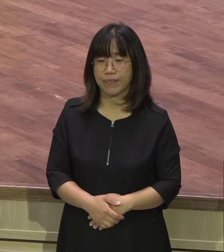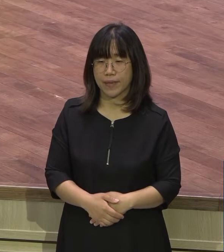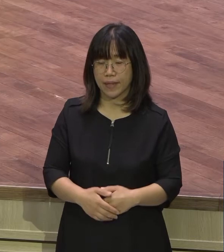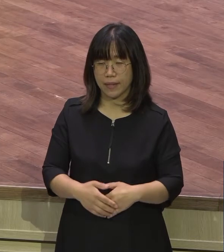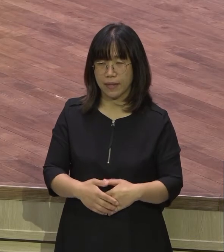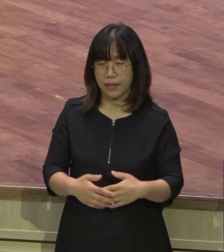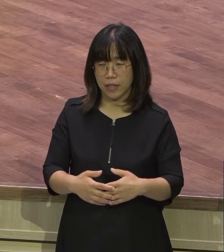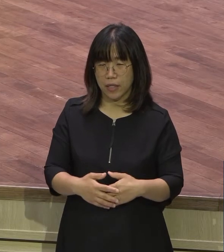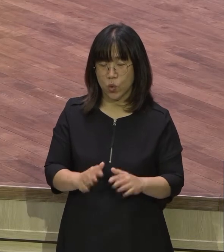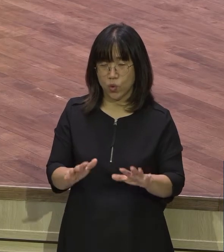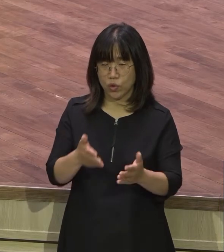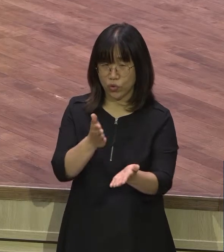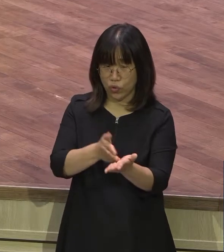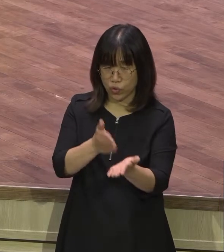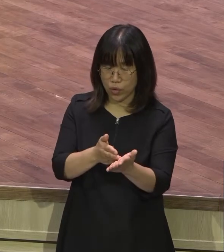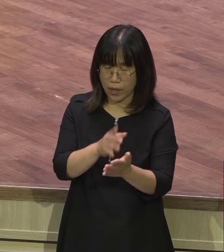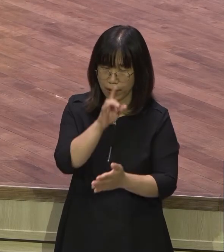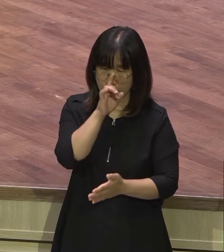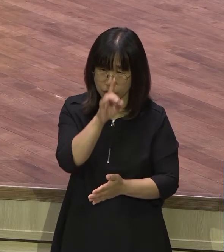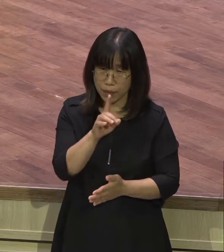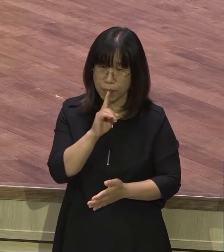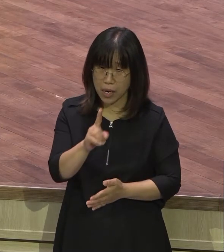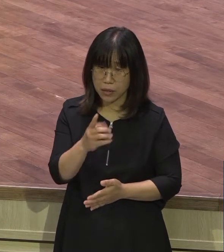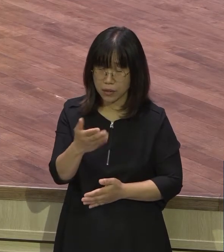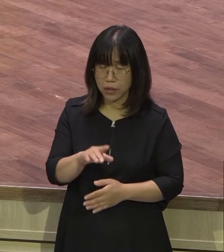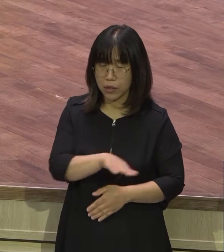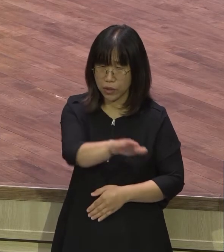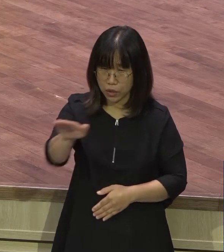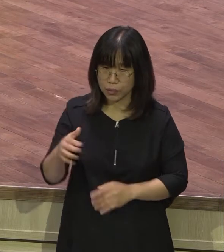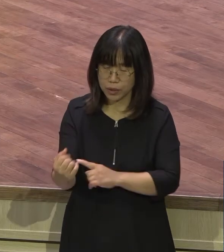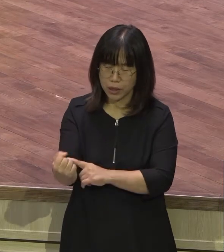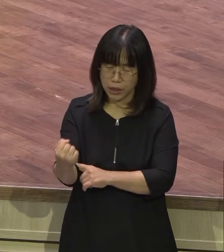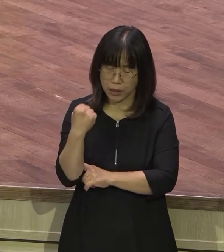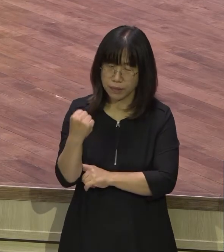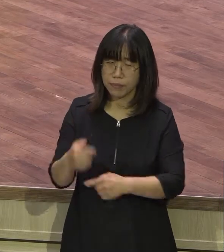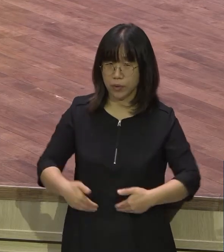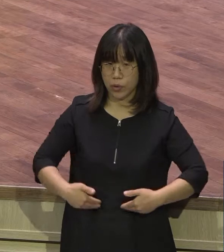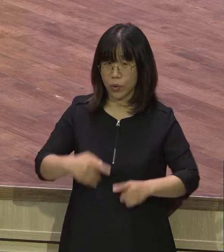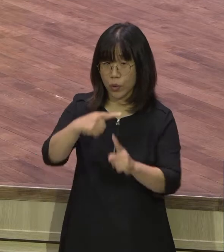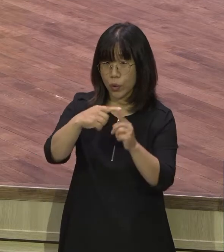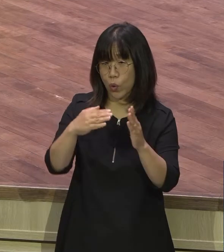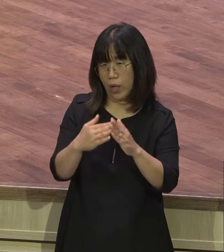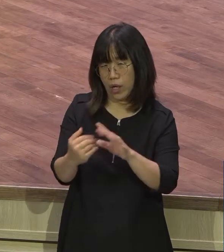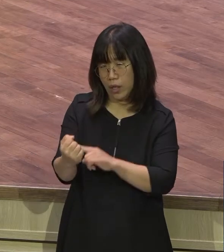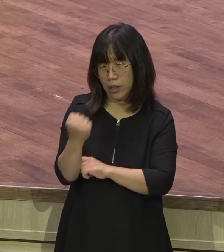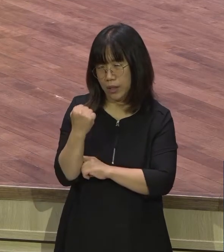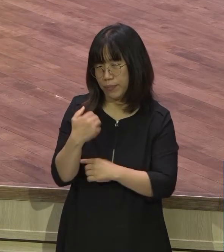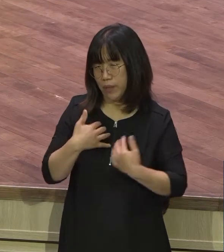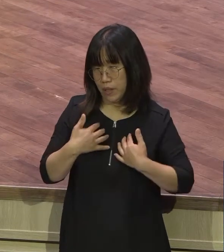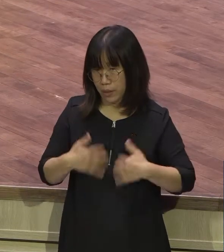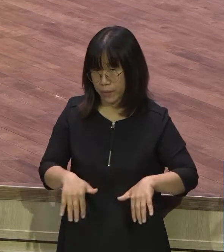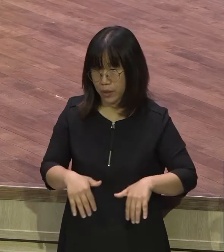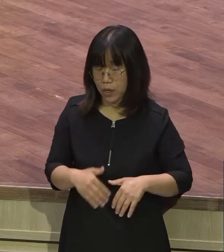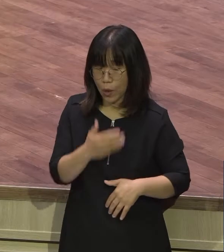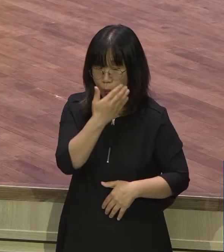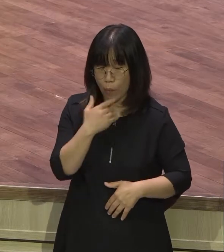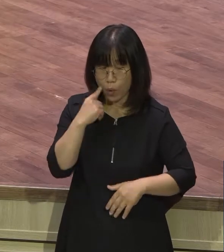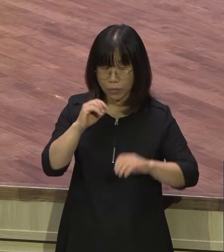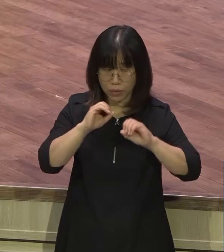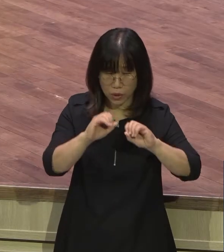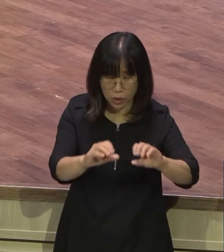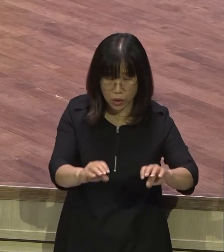없다고 그렇게 하는데 우리가 힘이 있어야 됩니다 지금 교회가 힘이 없으면 이 복음 증거한테